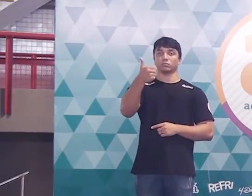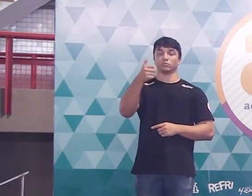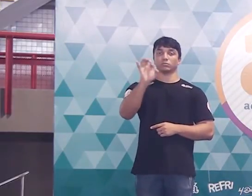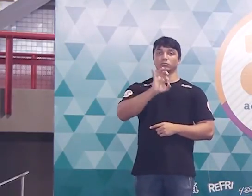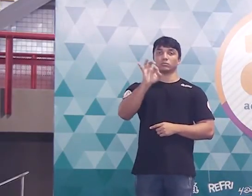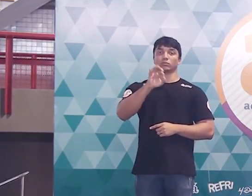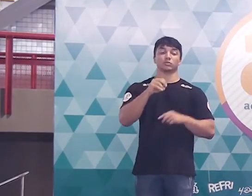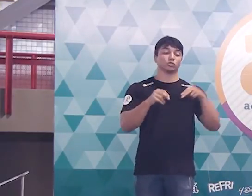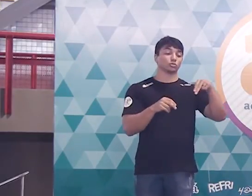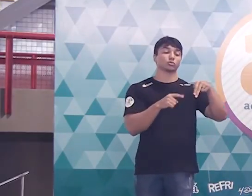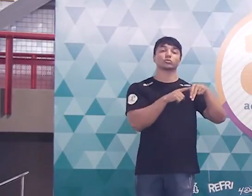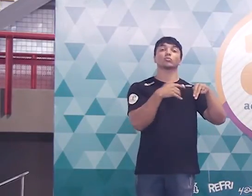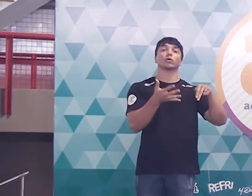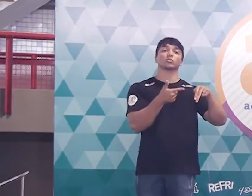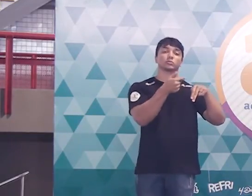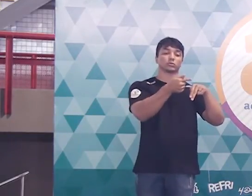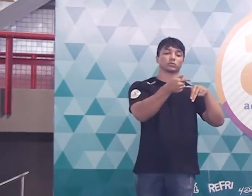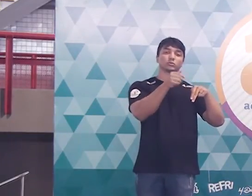o nitrogênio,